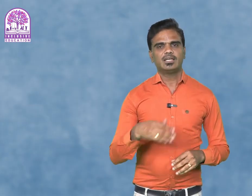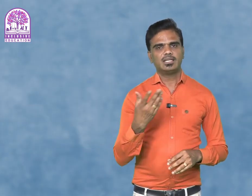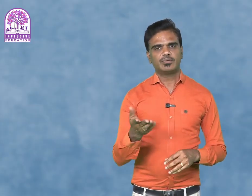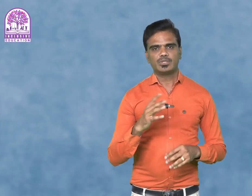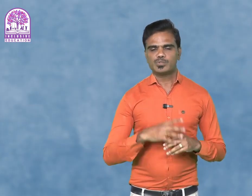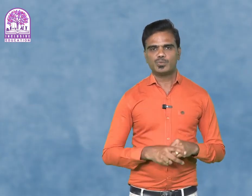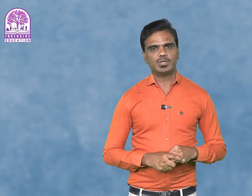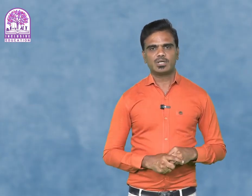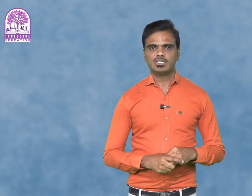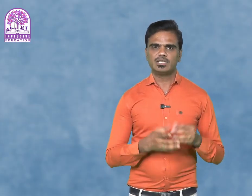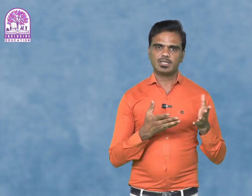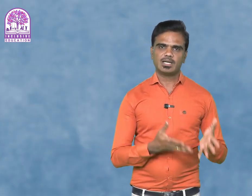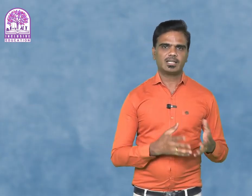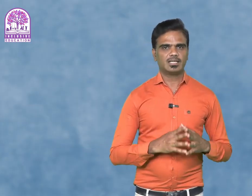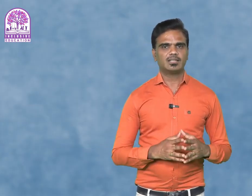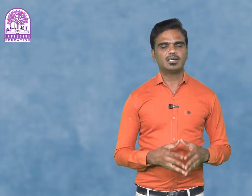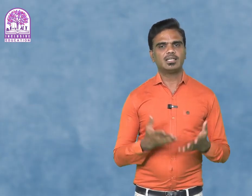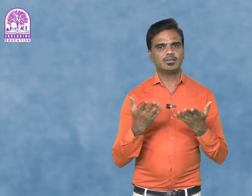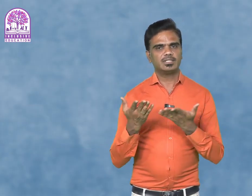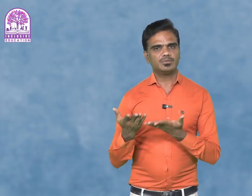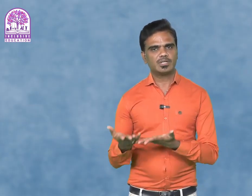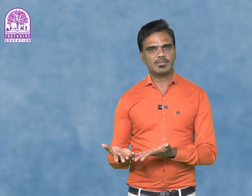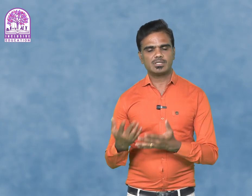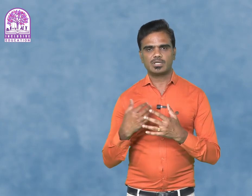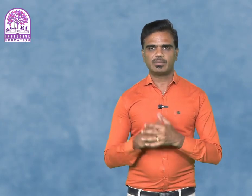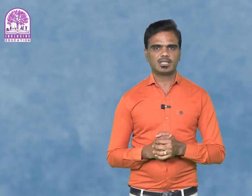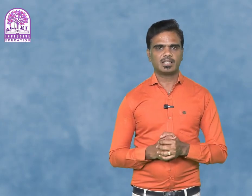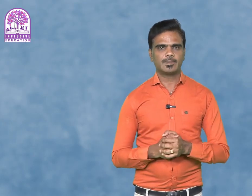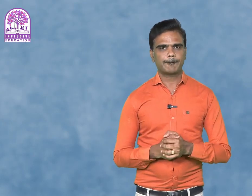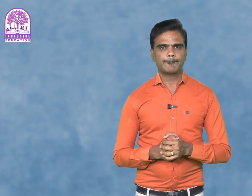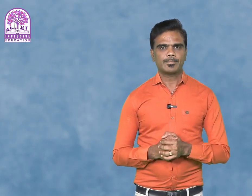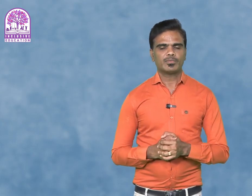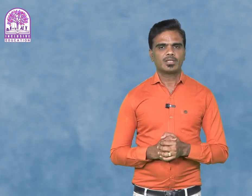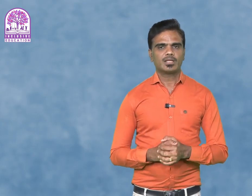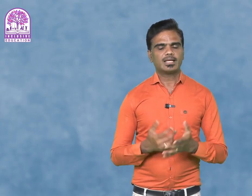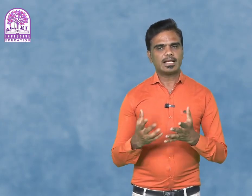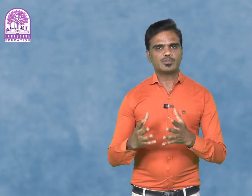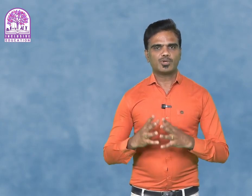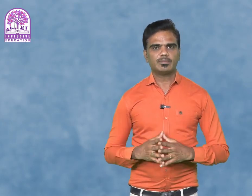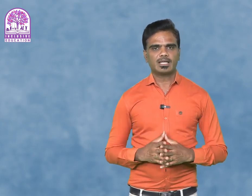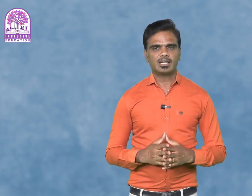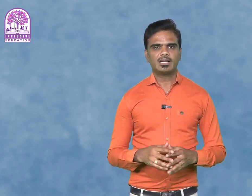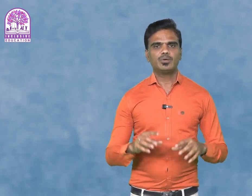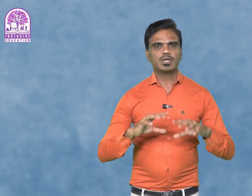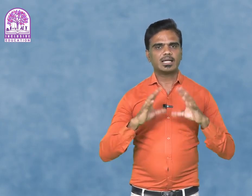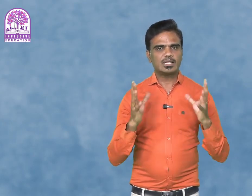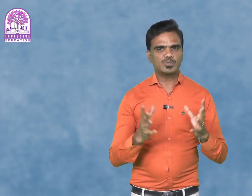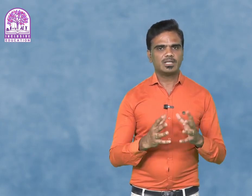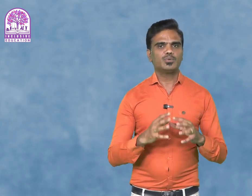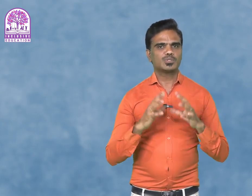இல்லை வந்து ஸ்கூலில் உட்காந்து இதை நீங்கள் பார்க்குறீங்க, இல்லை வந்து ஒரு ஆஃபீஸில் உட்காந்து பார்க்குறீங்க, இல்லை கிளாஸ் ரூமில் உட்காந்து பார்க்குறீங்கன்னா உங்கள் கிளாஸ் ரூமில் உங்கள்